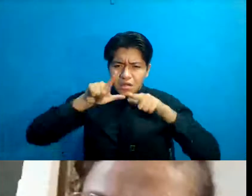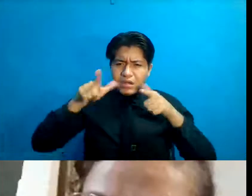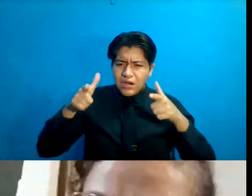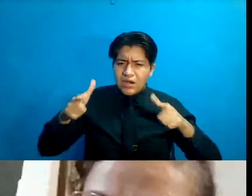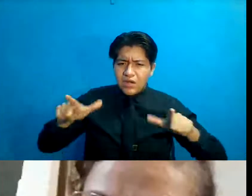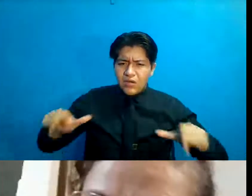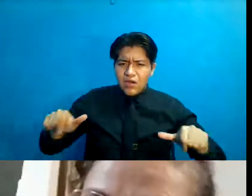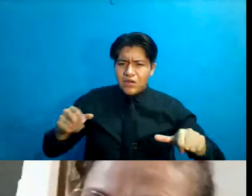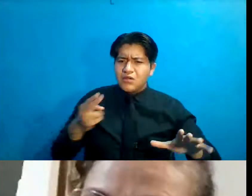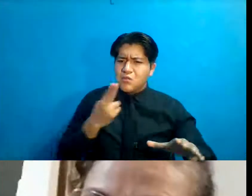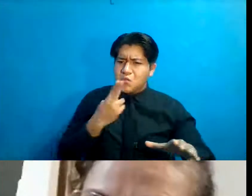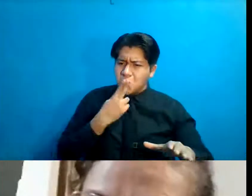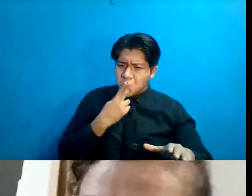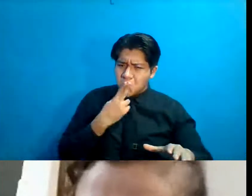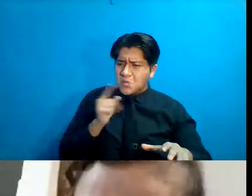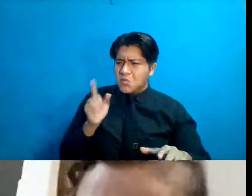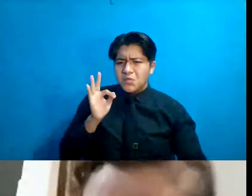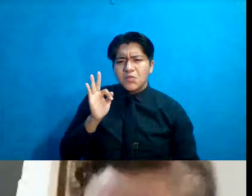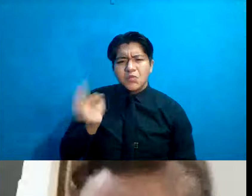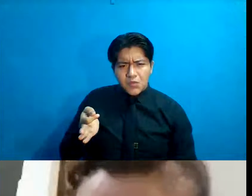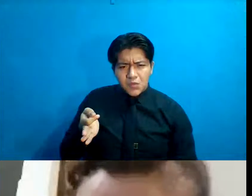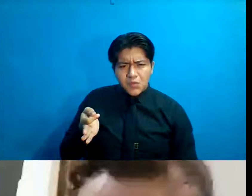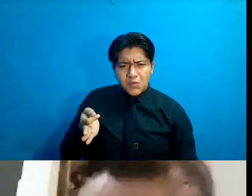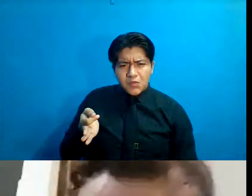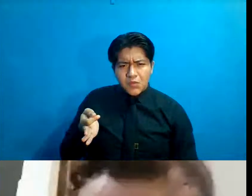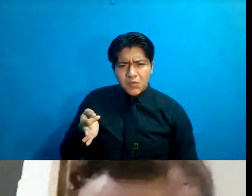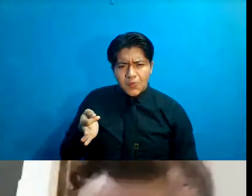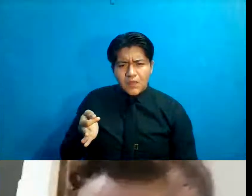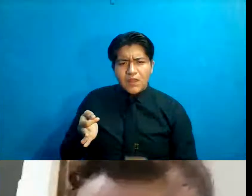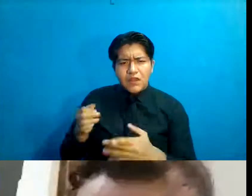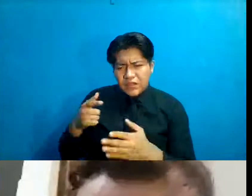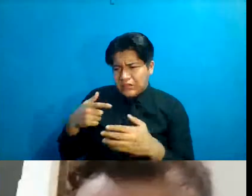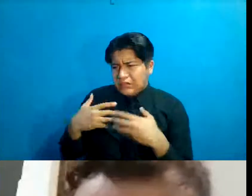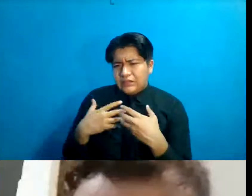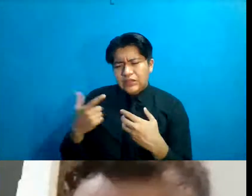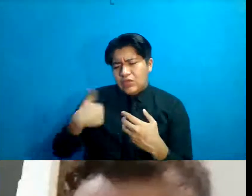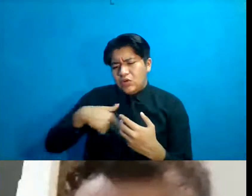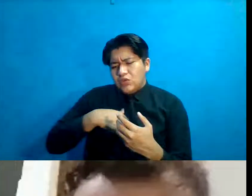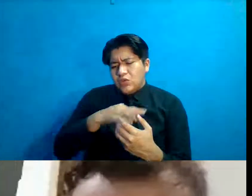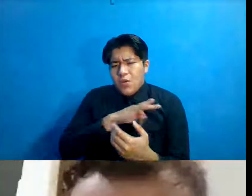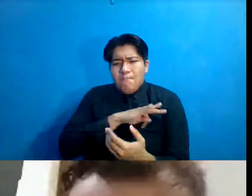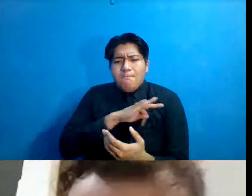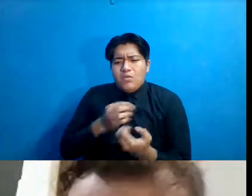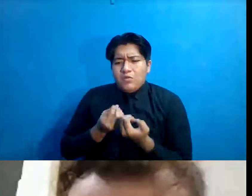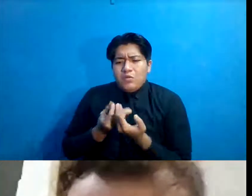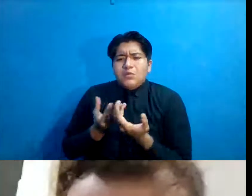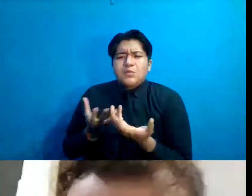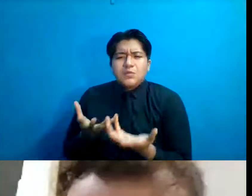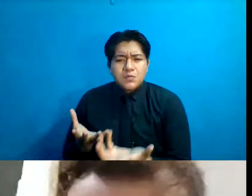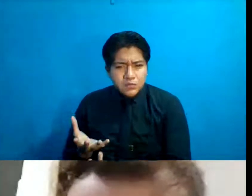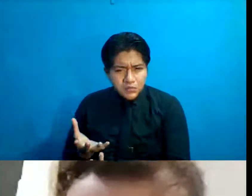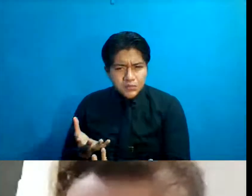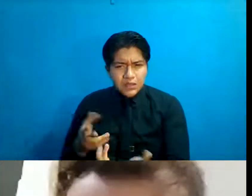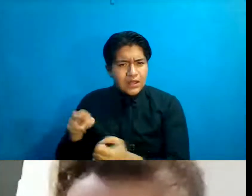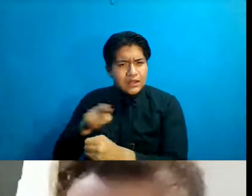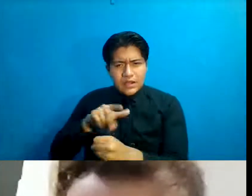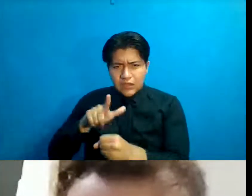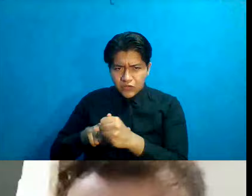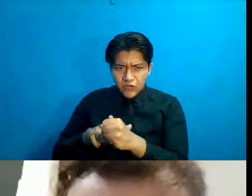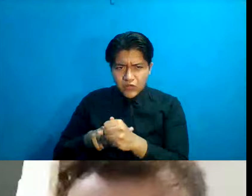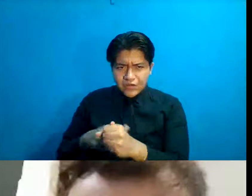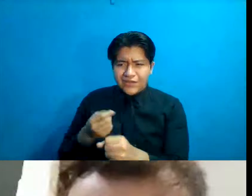a través de lo que precisamente está facultado, o sea, esa naturalidad. Y propiamente se desencadena y se